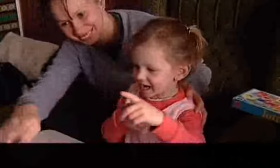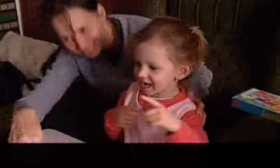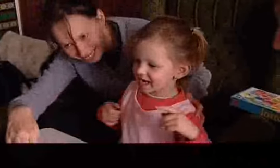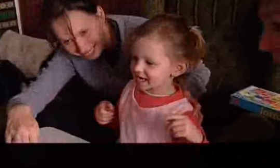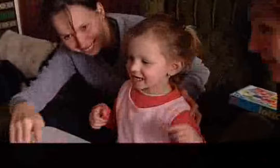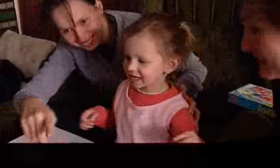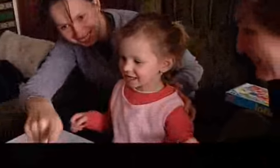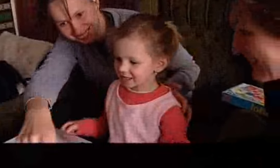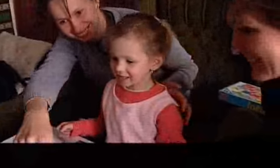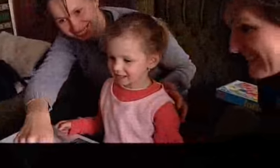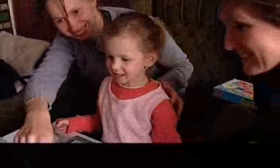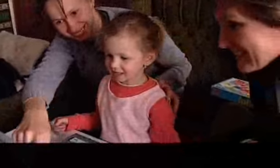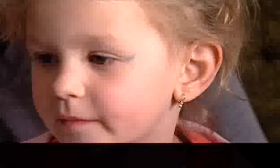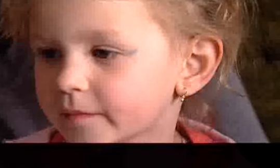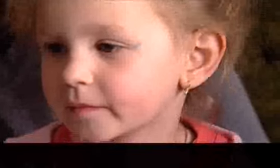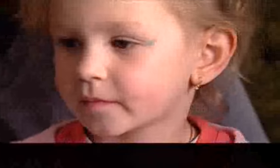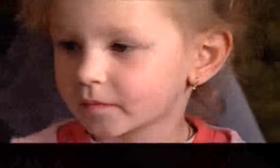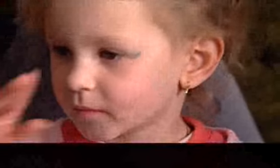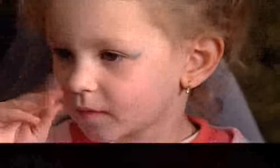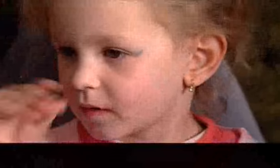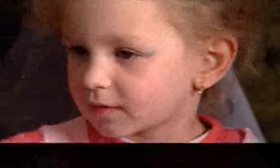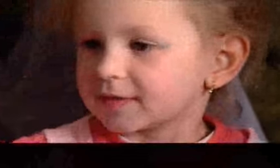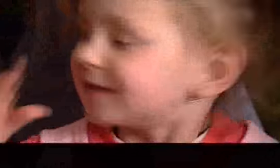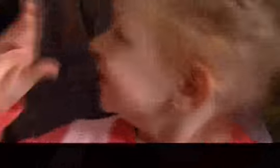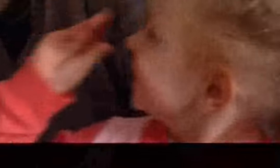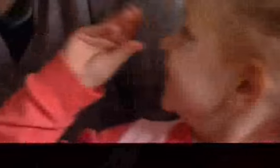Ez az. Mi az volt?